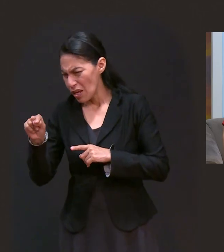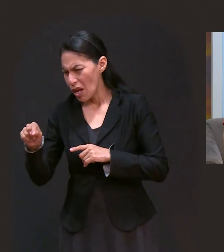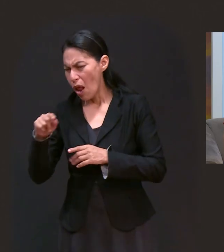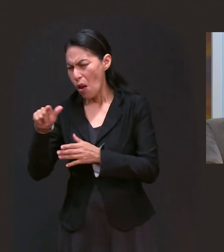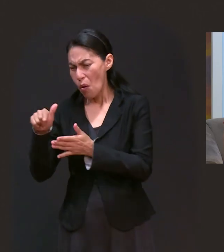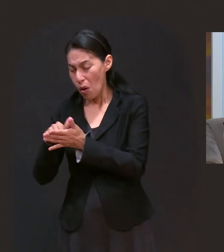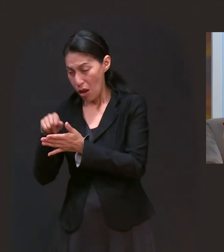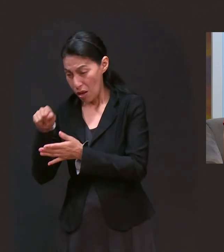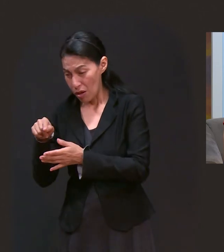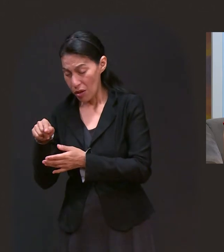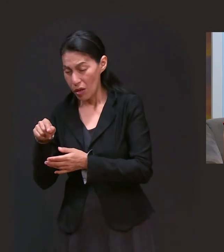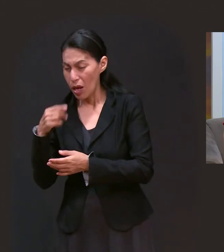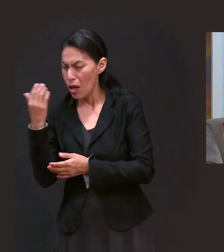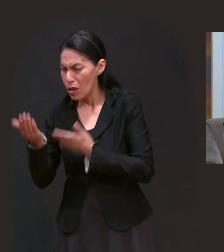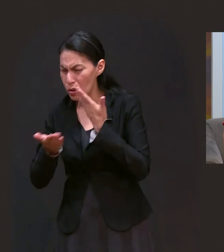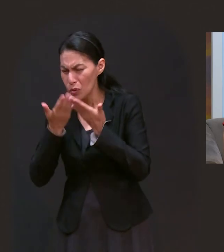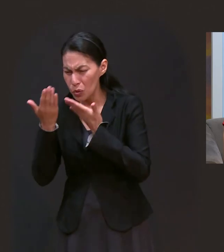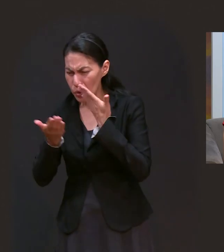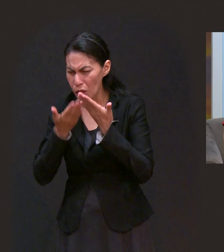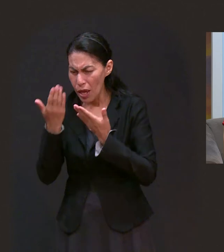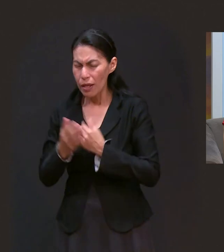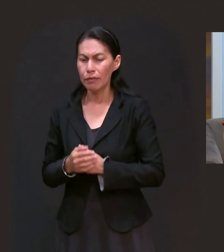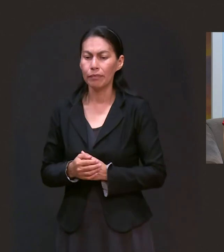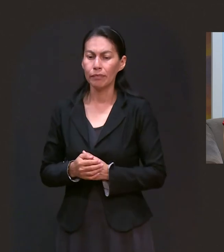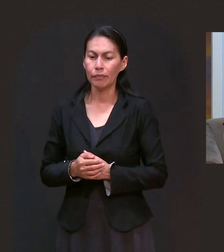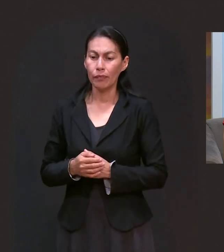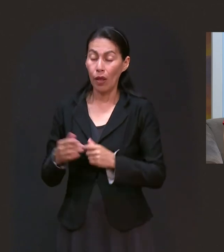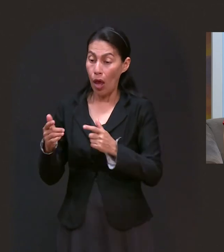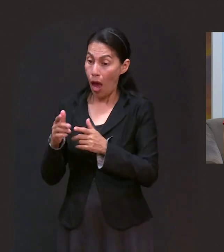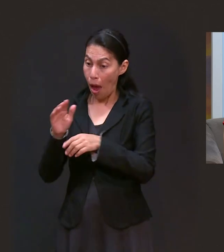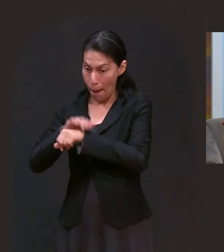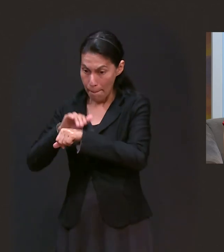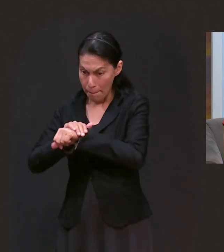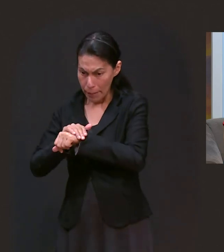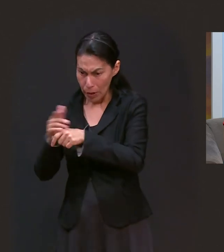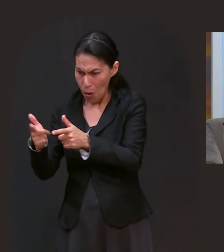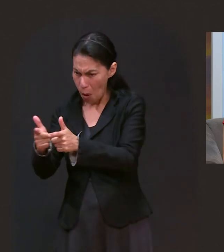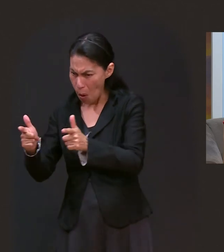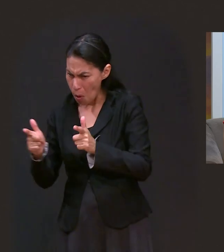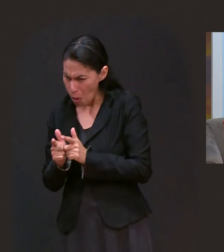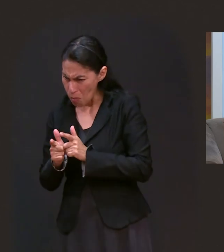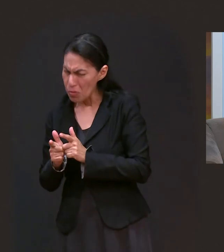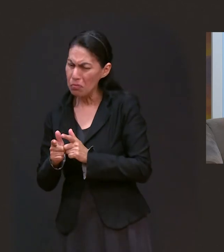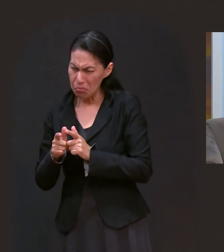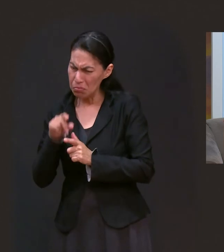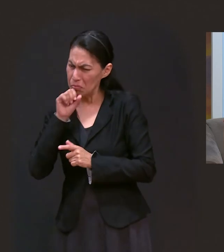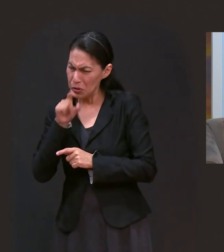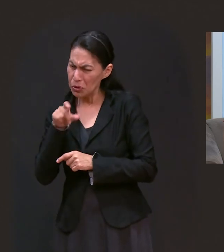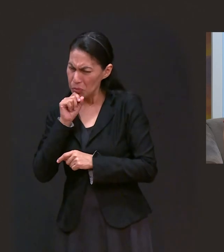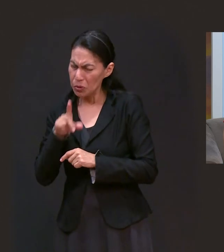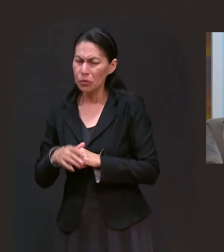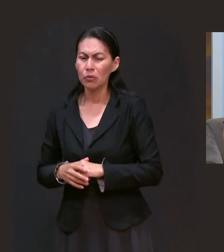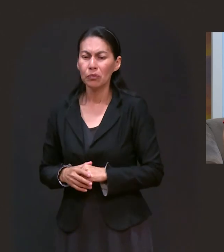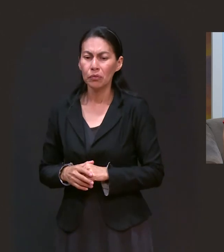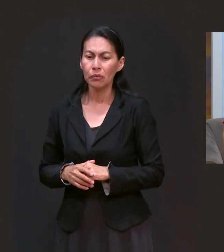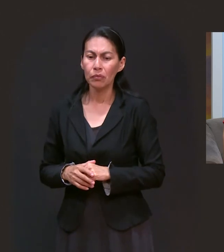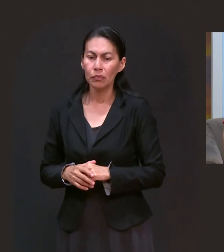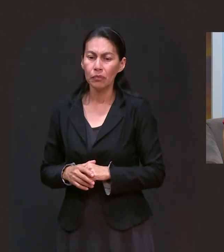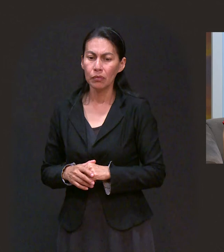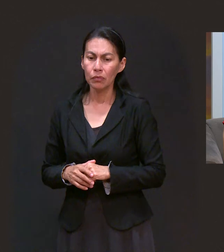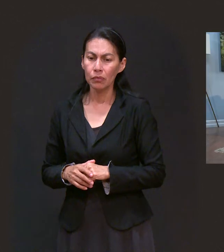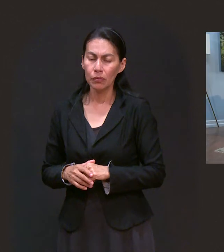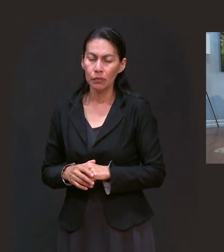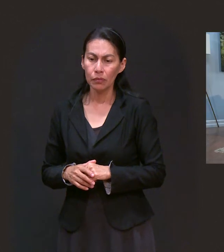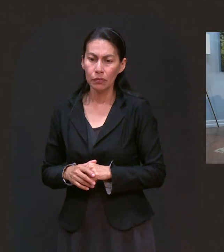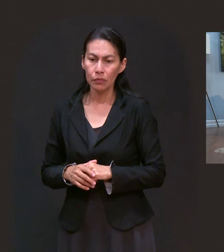allí ahí lo conocí aminoró y realmente yo puedo decir que éramos del mismo grupo de amigos así como